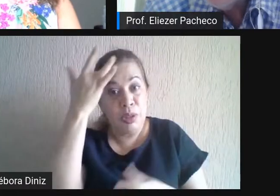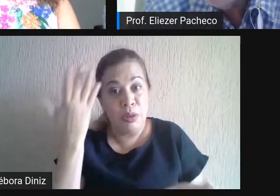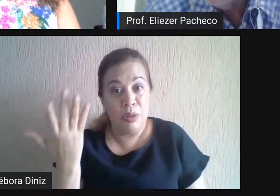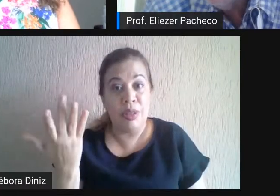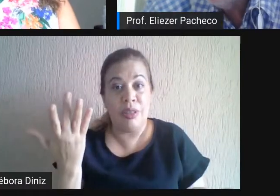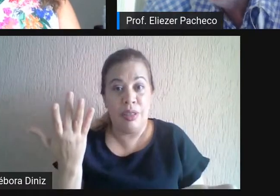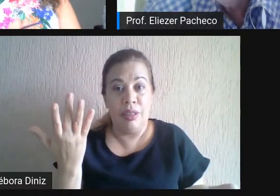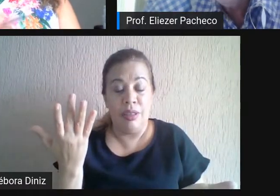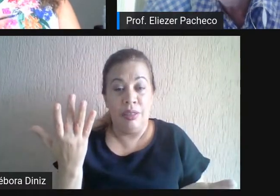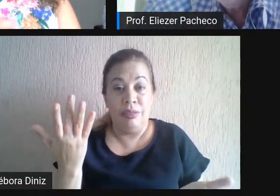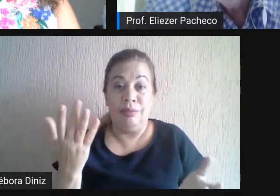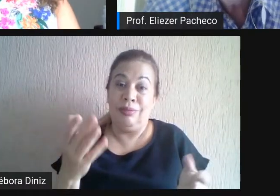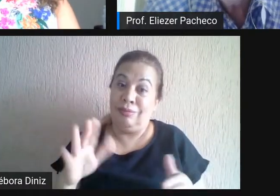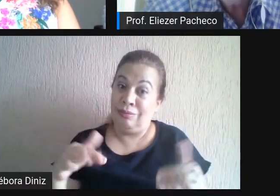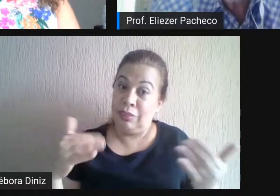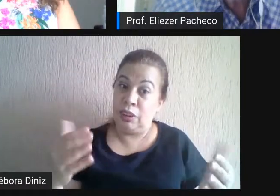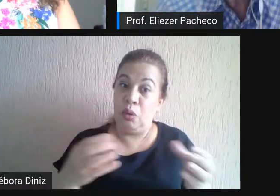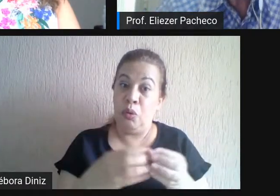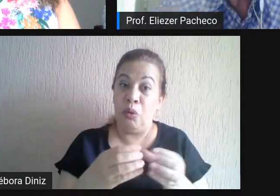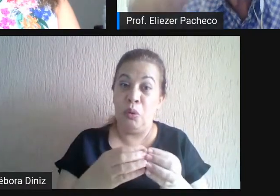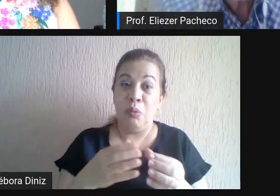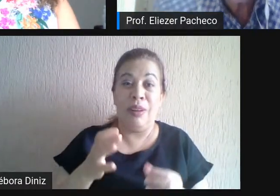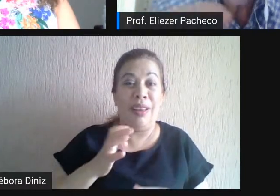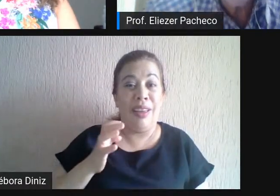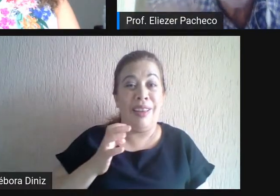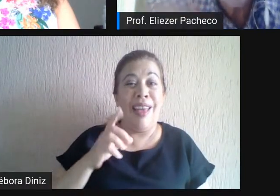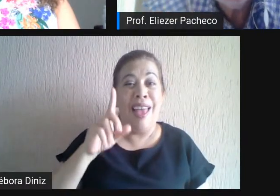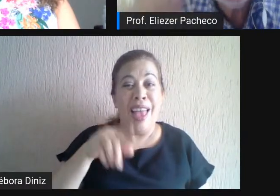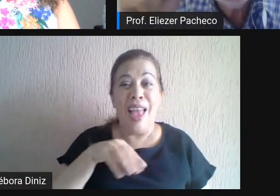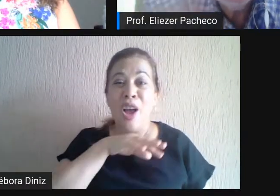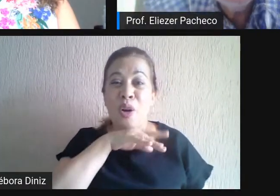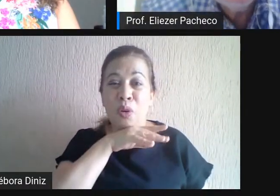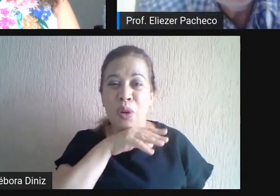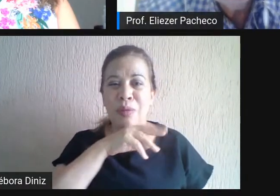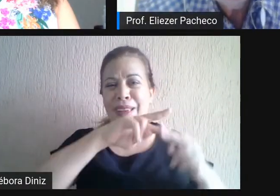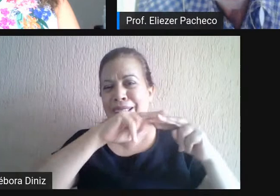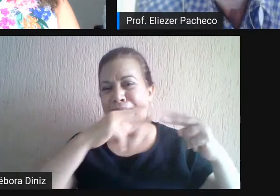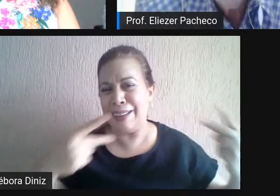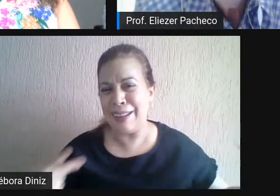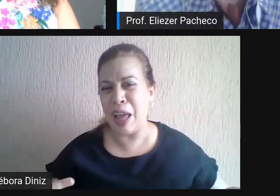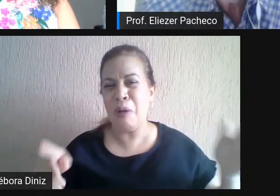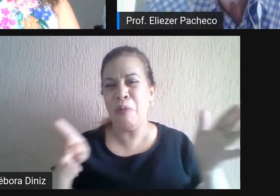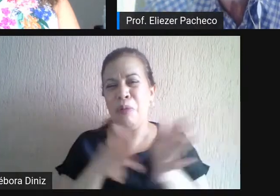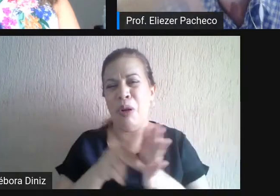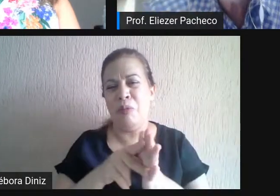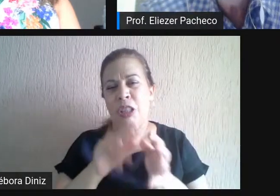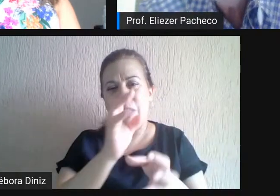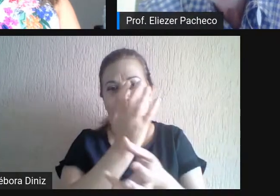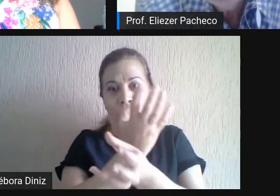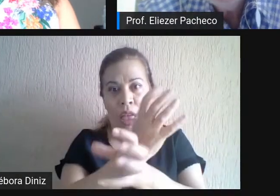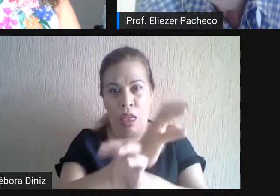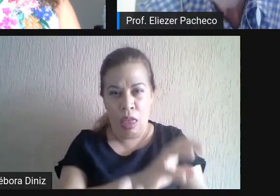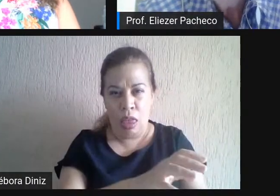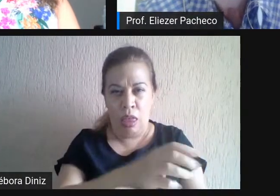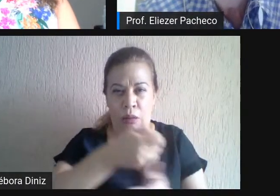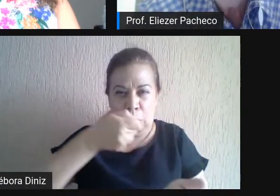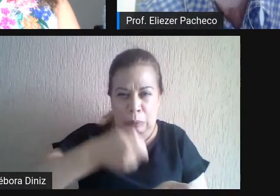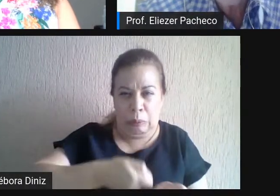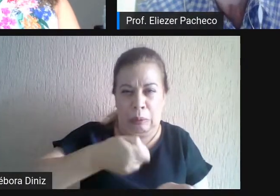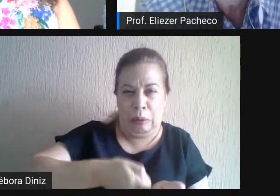A elite brasileira era perversa porque o DNA dela está na escravidão. Nós fomos o último